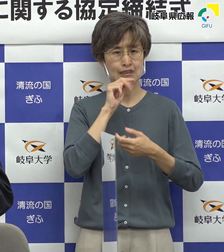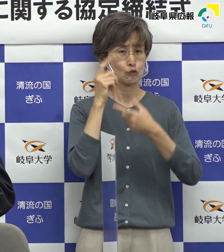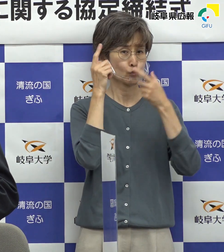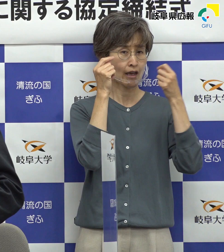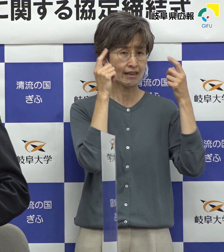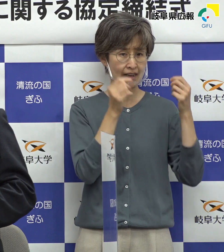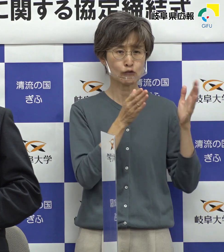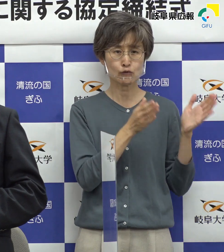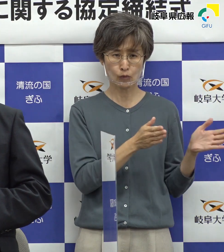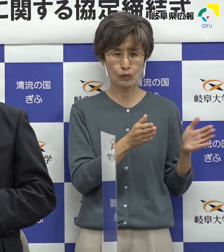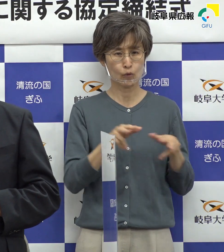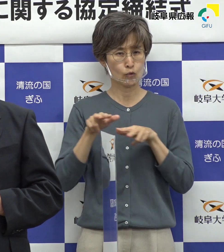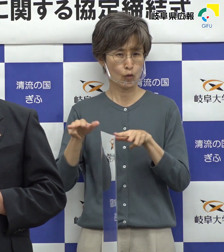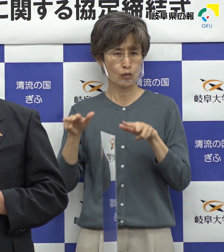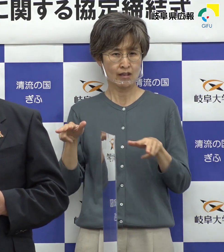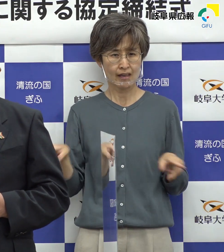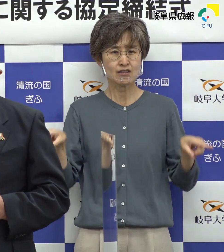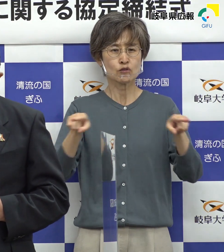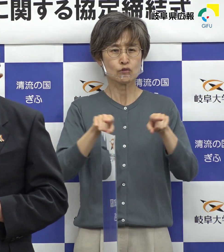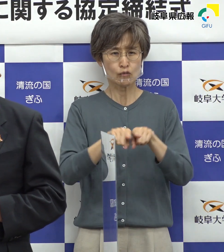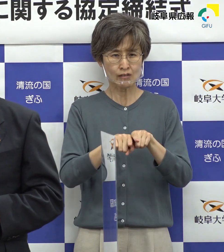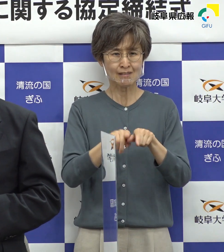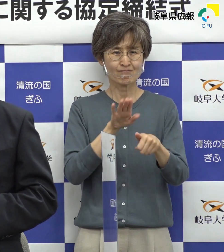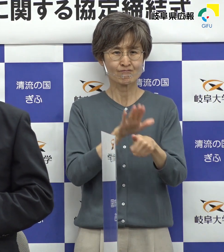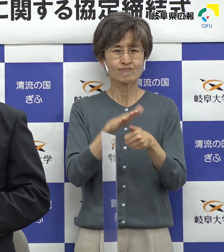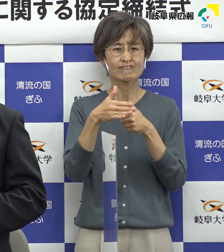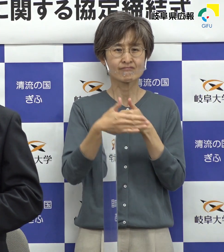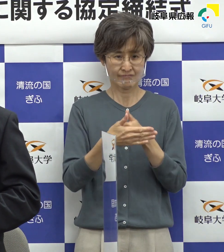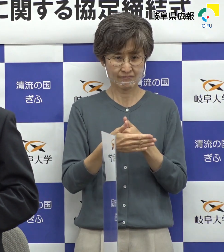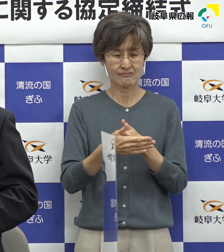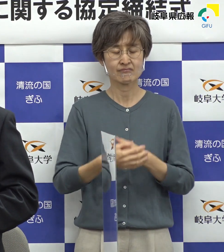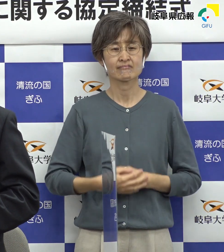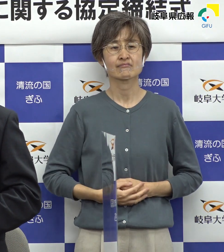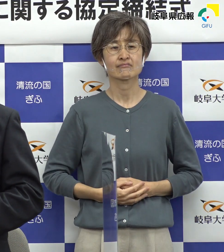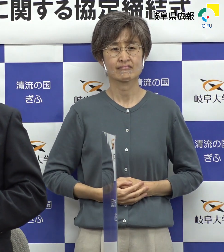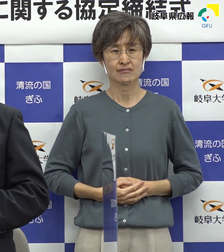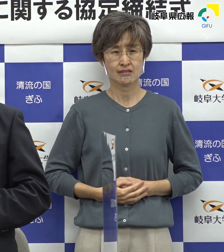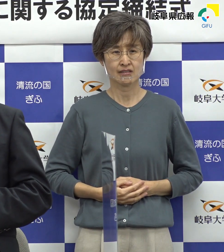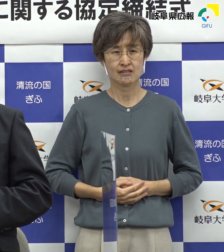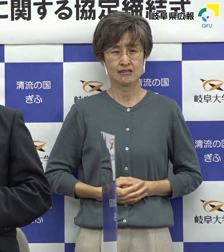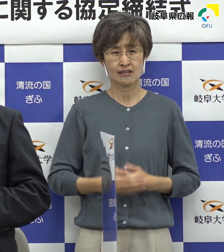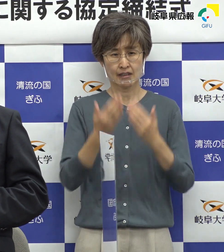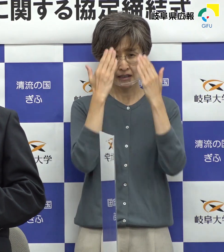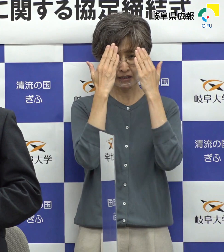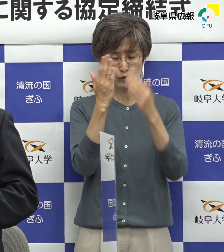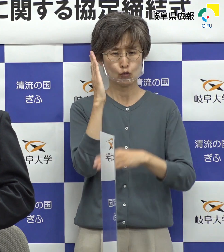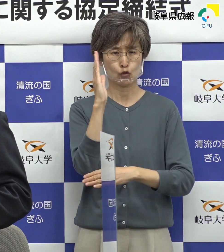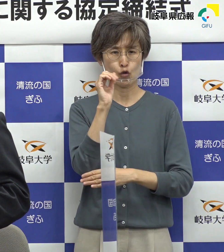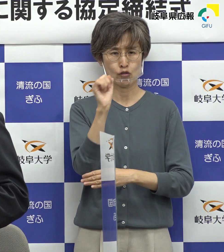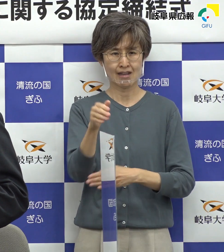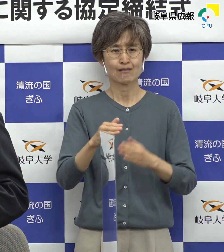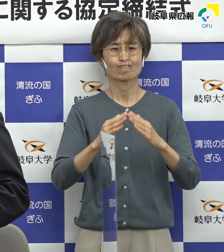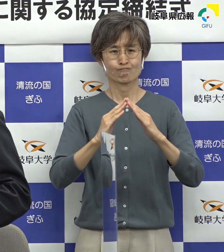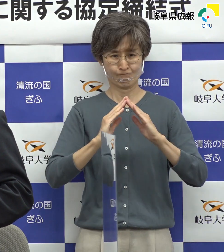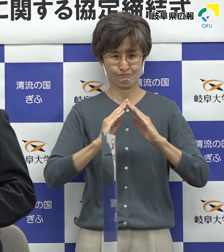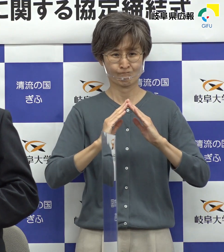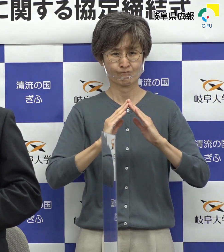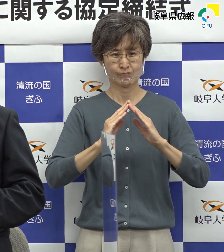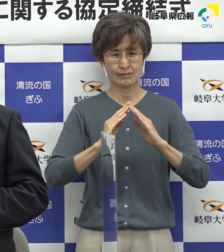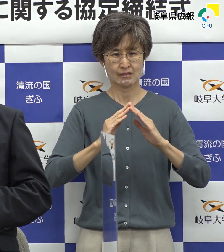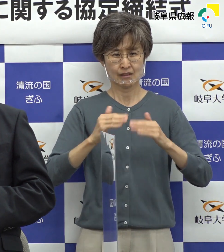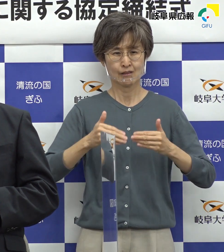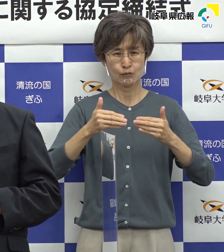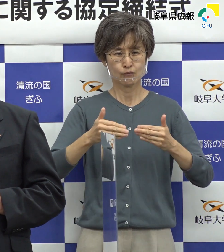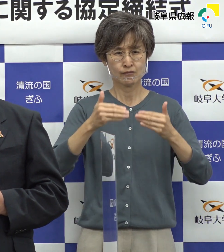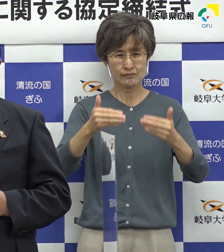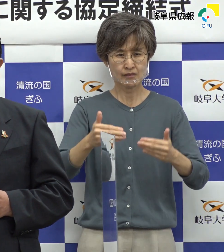が一緒になってこうした寄付講座を作って前へ進んでいこうではないか